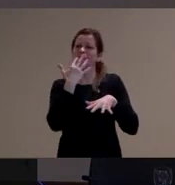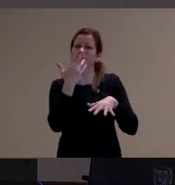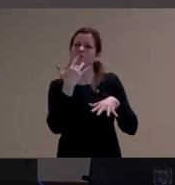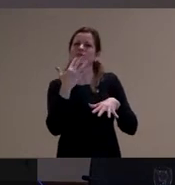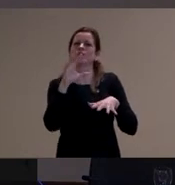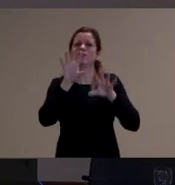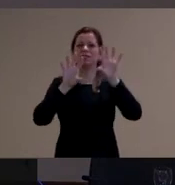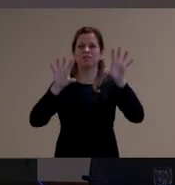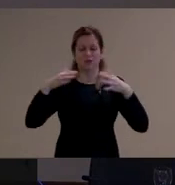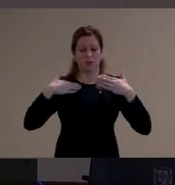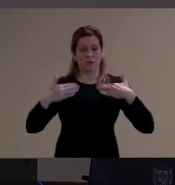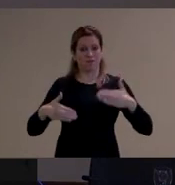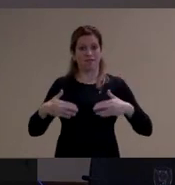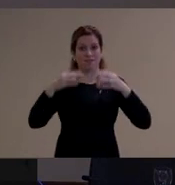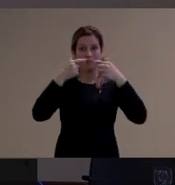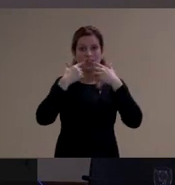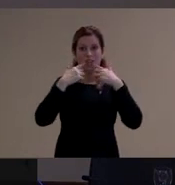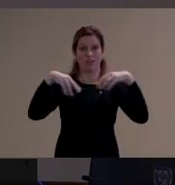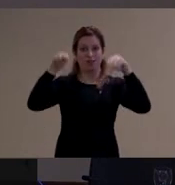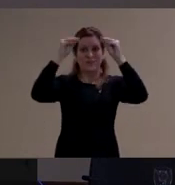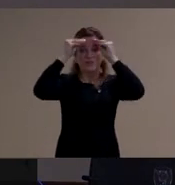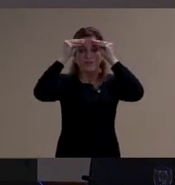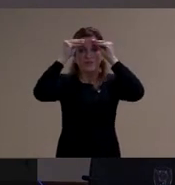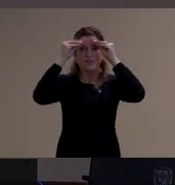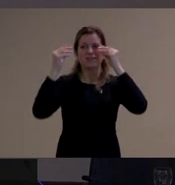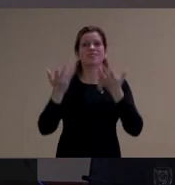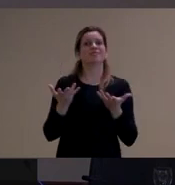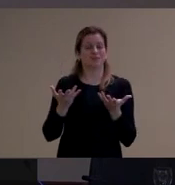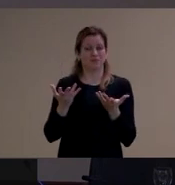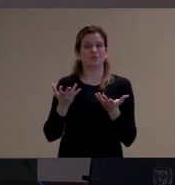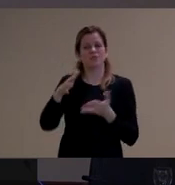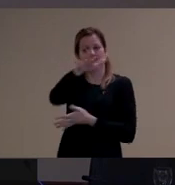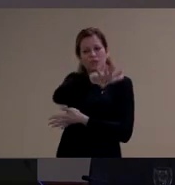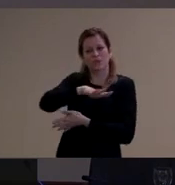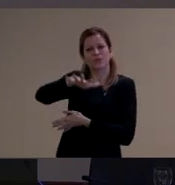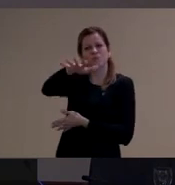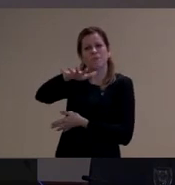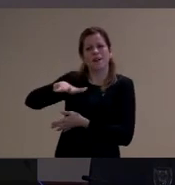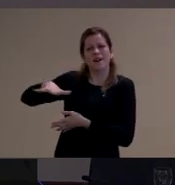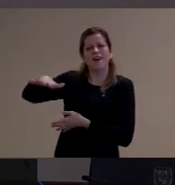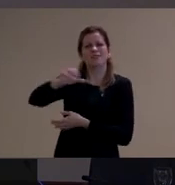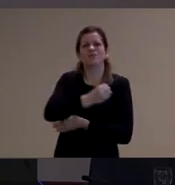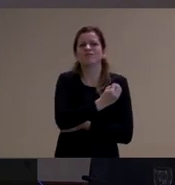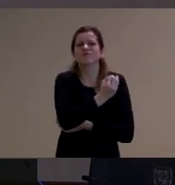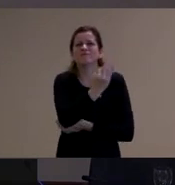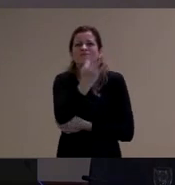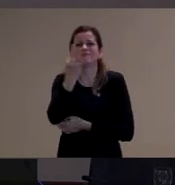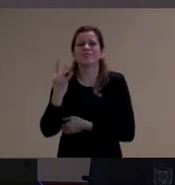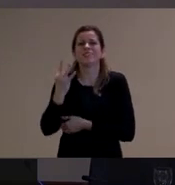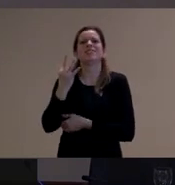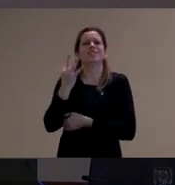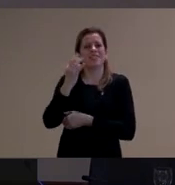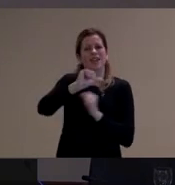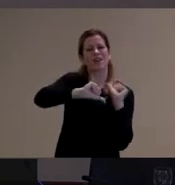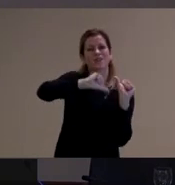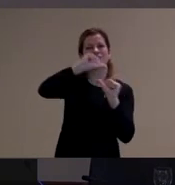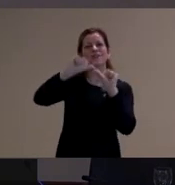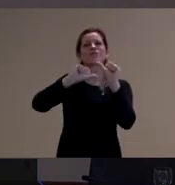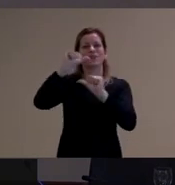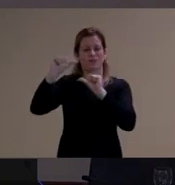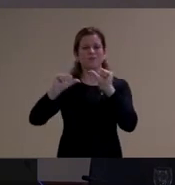linguagem corporal e sonora e espaços-tempos quantidades relações e transformações